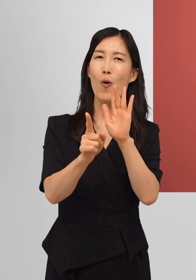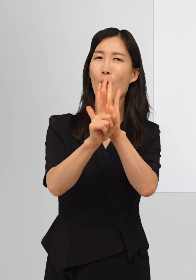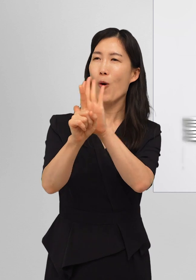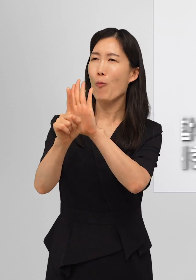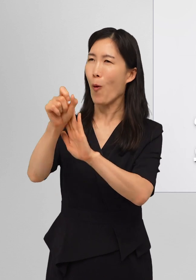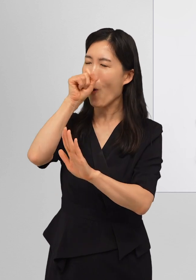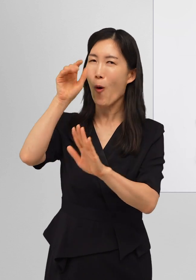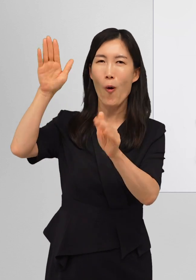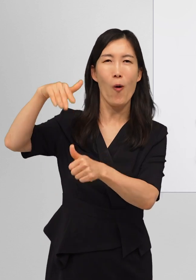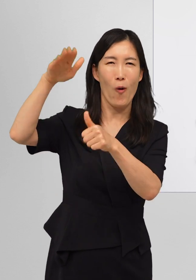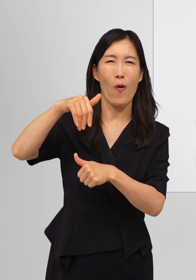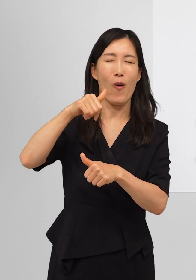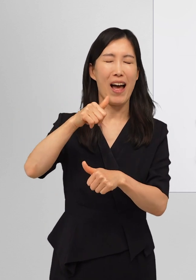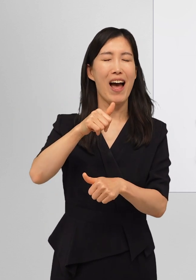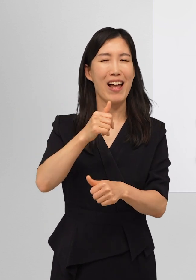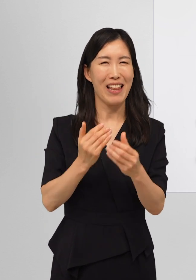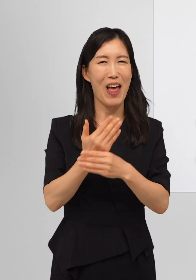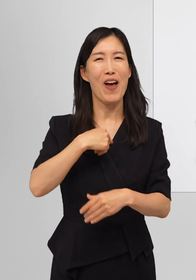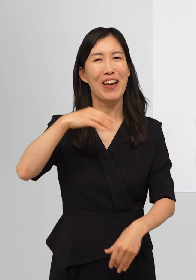좋겠습니다.